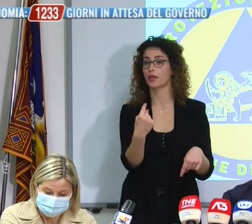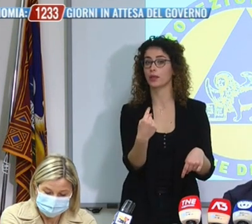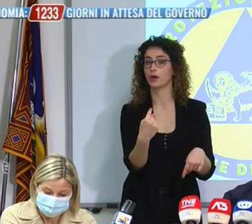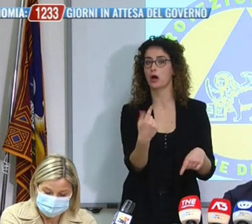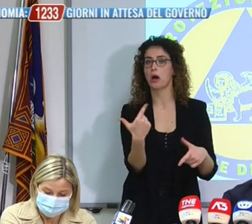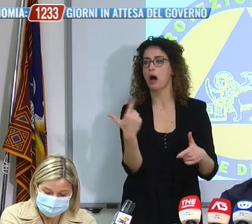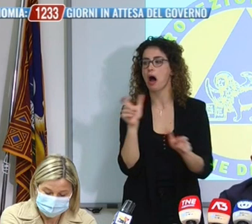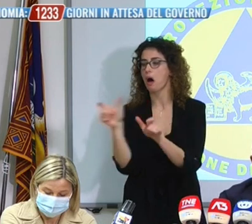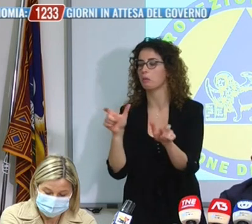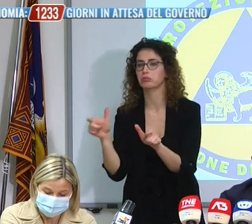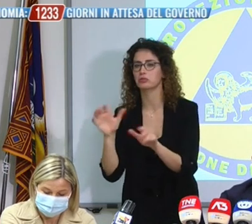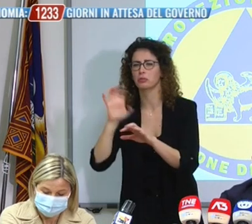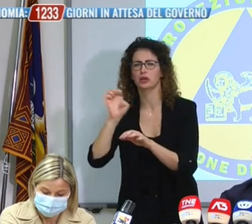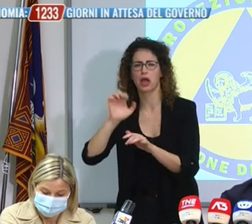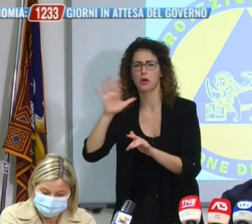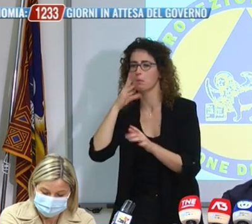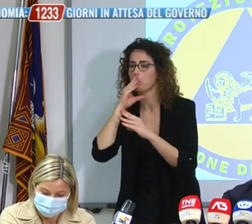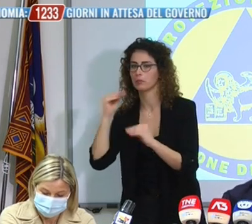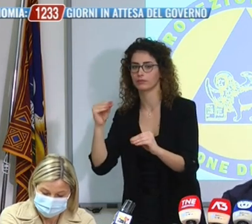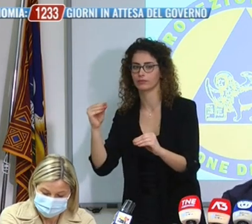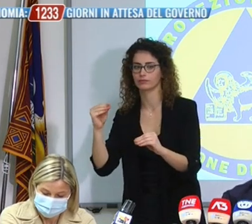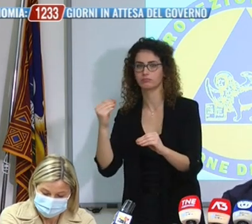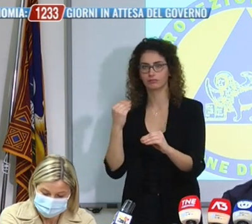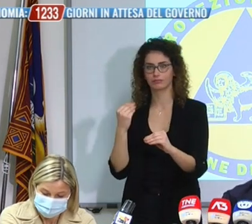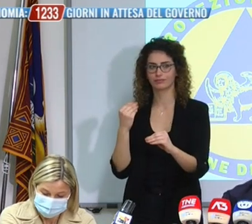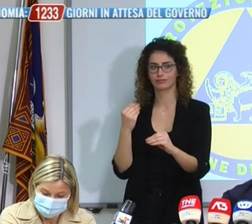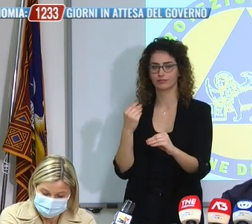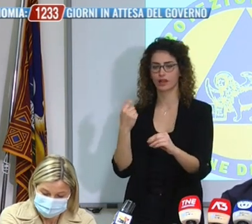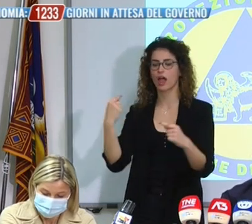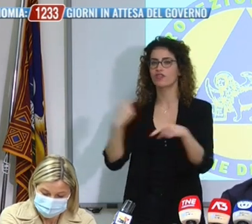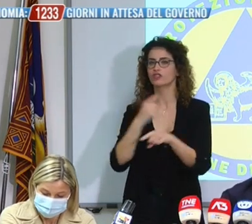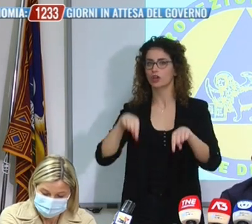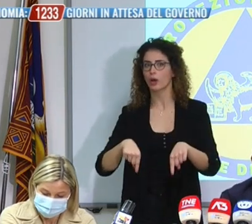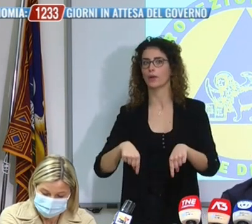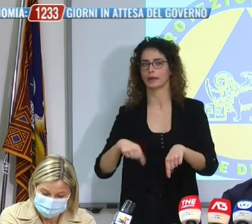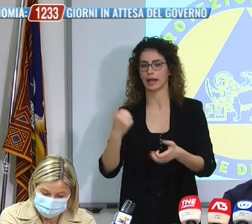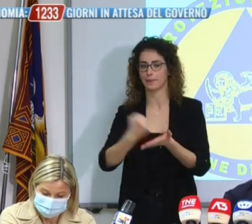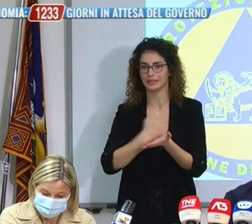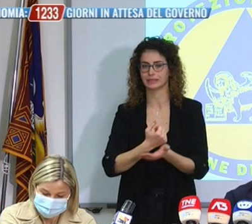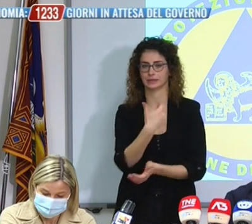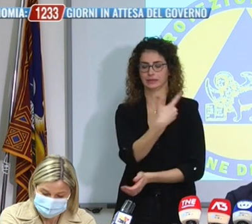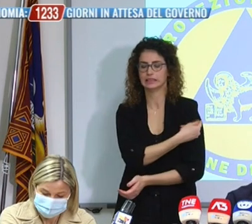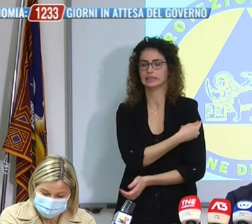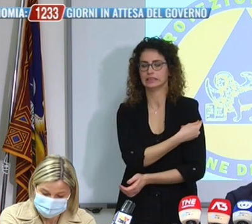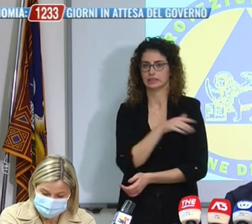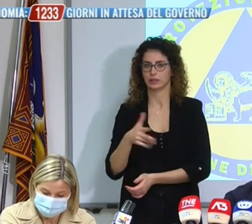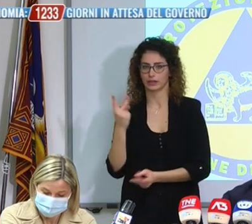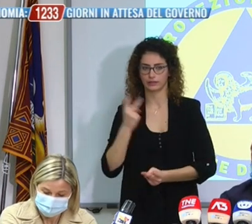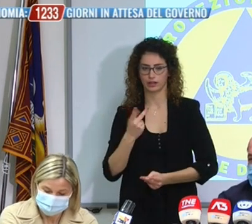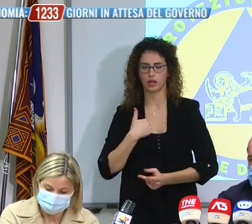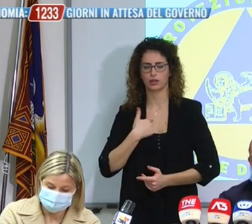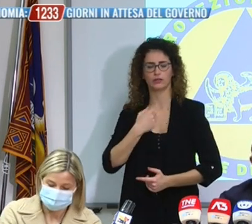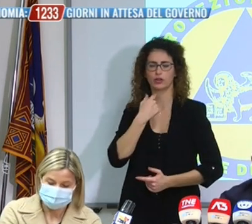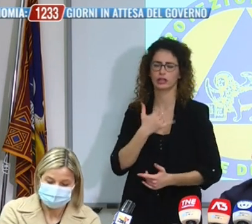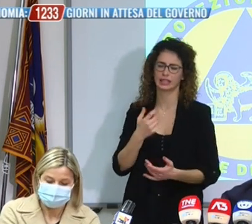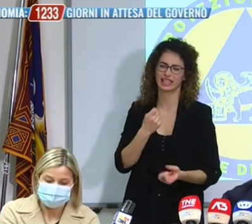ne parlava nessuno, neanche in Europa. Adesso sta diventando realtà, però vorrei dire agli irriducibili che ci